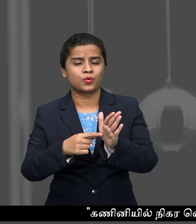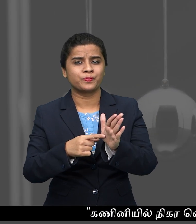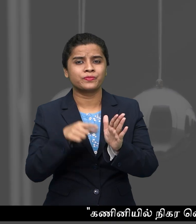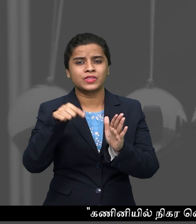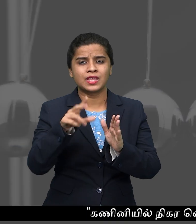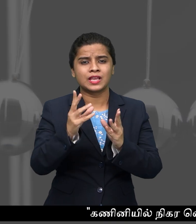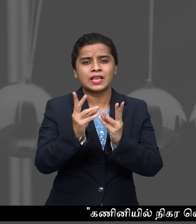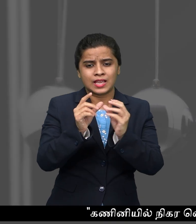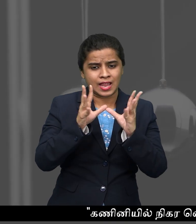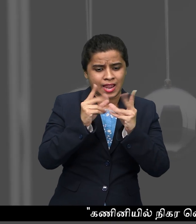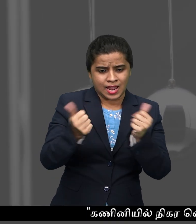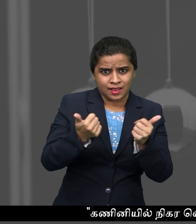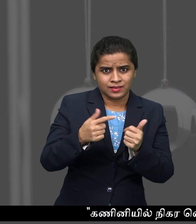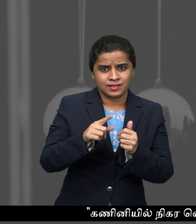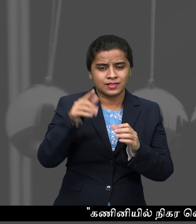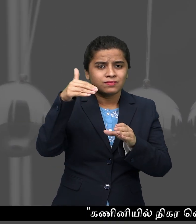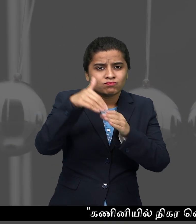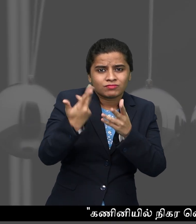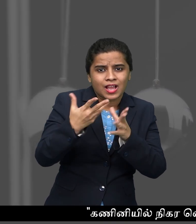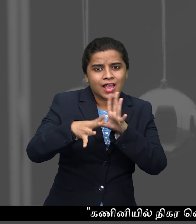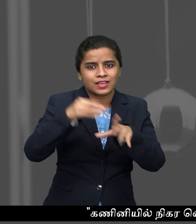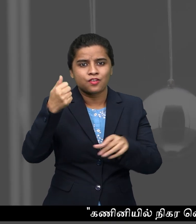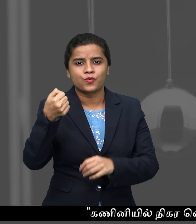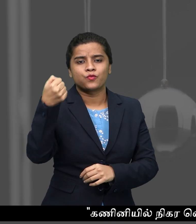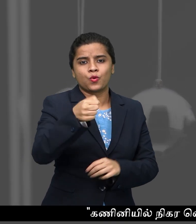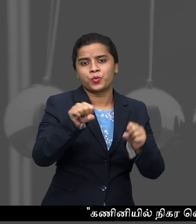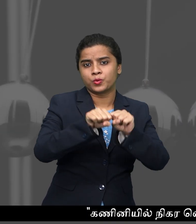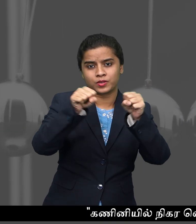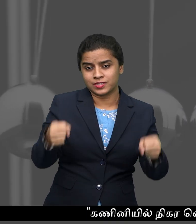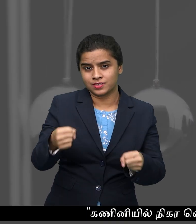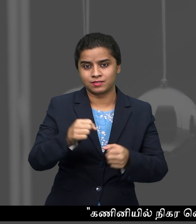கணினியில் நிகர வெளிப்புற விசை இல்லாத நிலையில்